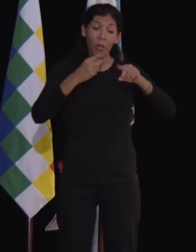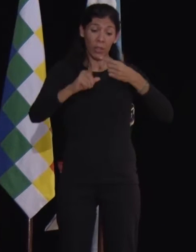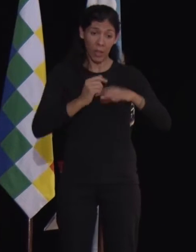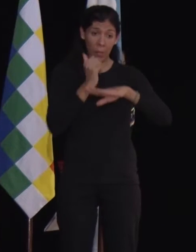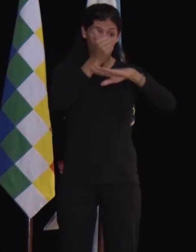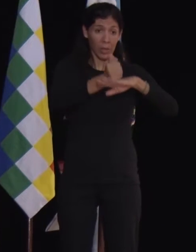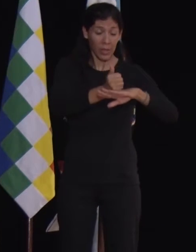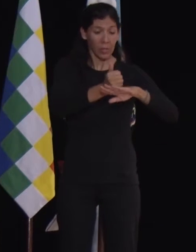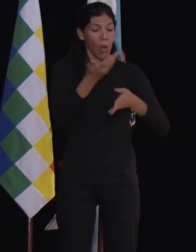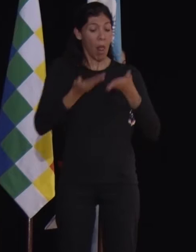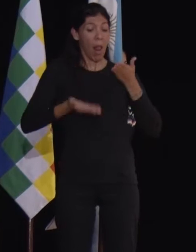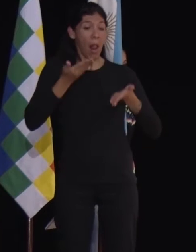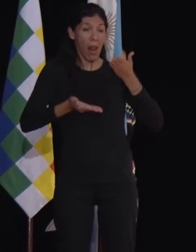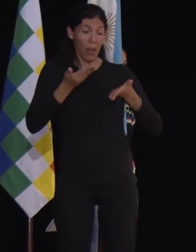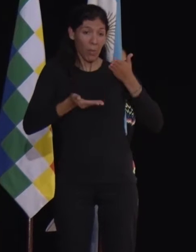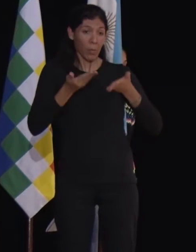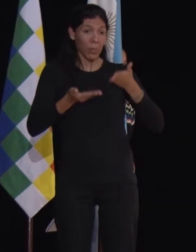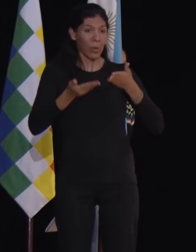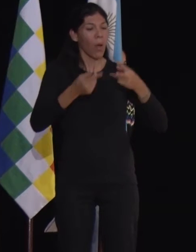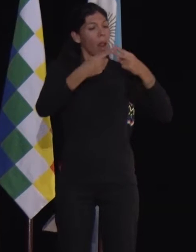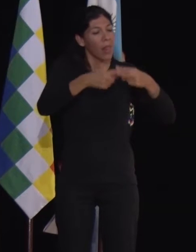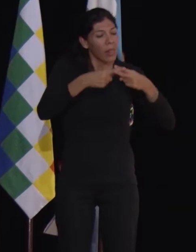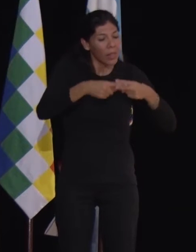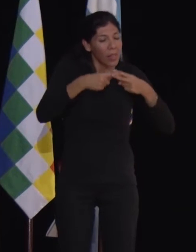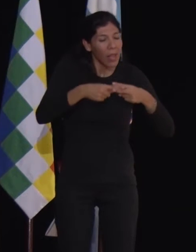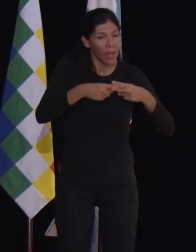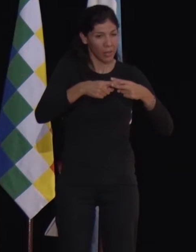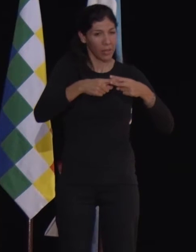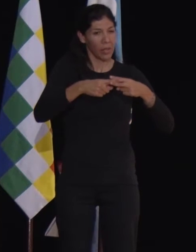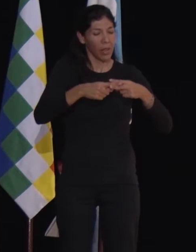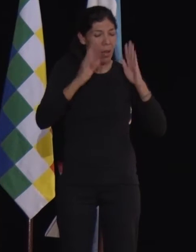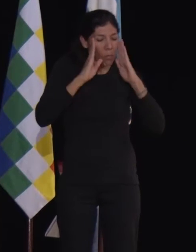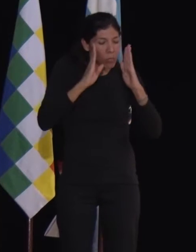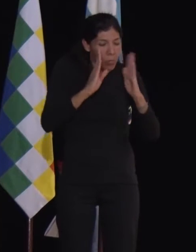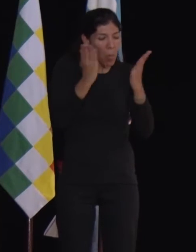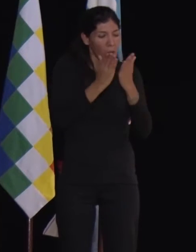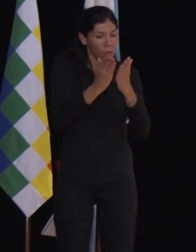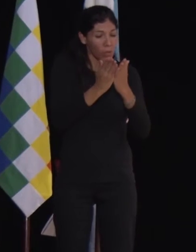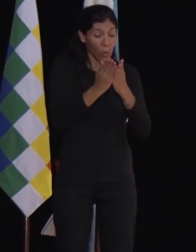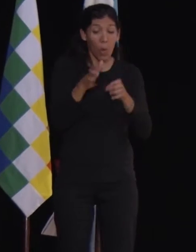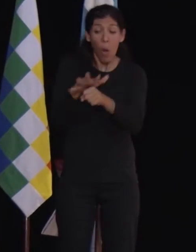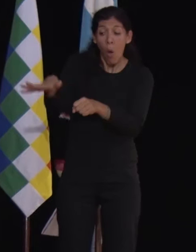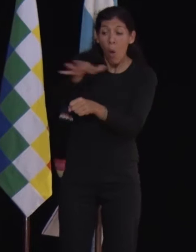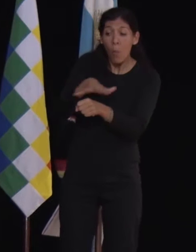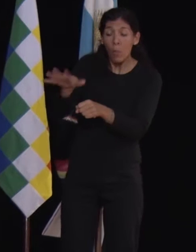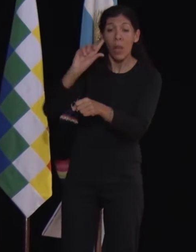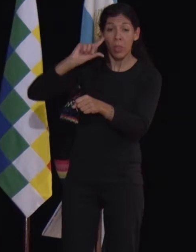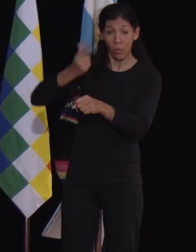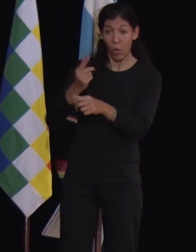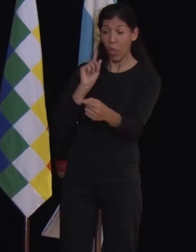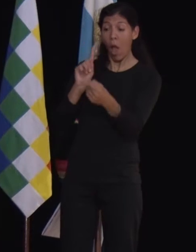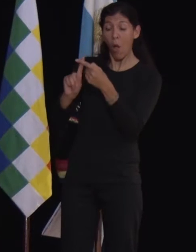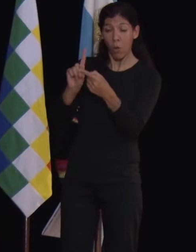ver cuestiones técnicas perfeccionamos en eso y tener contacto con la comunidad sorda